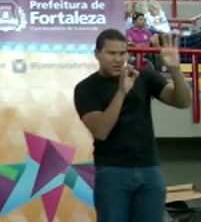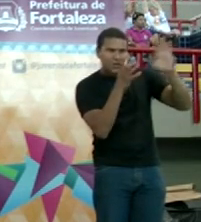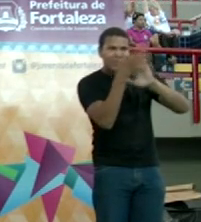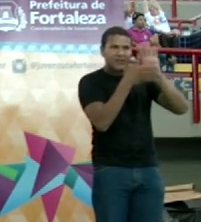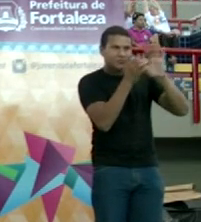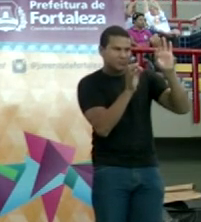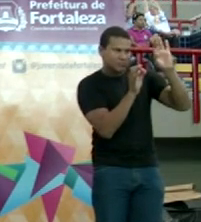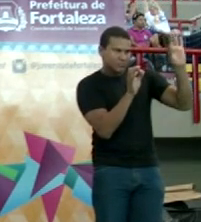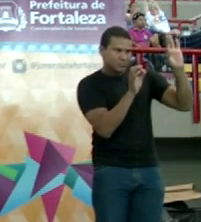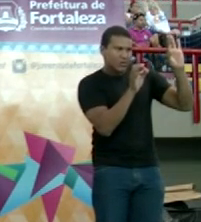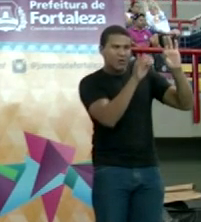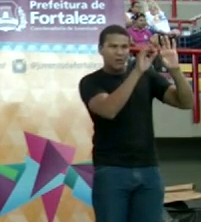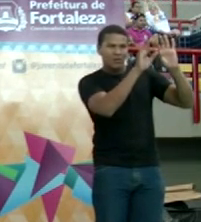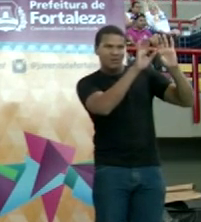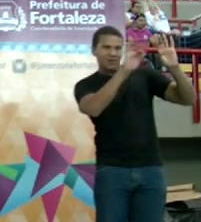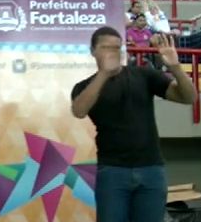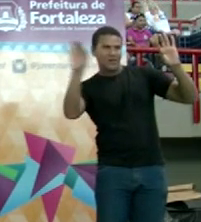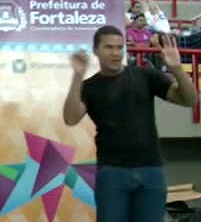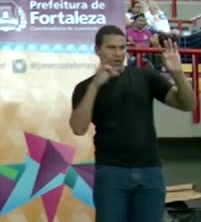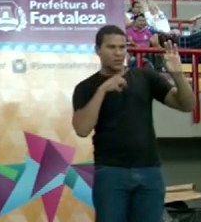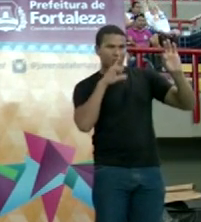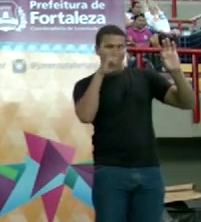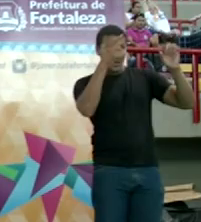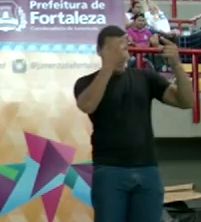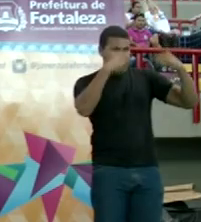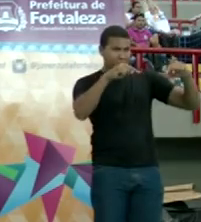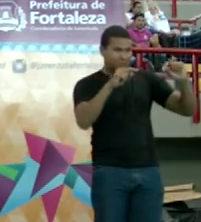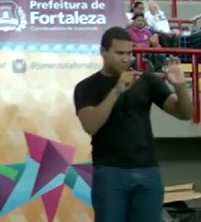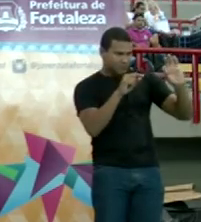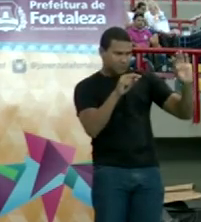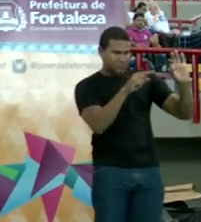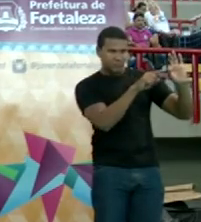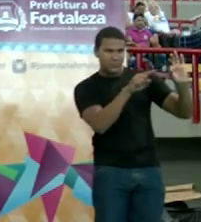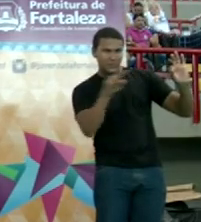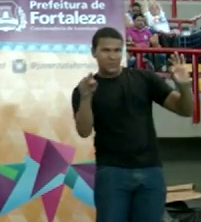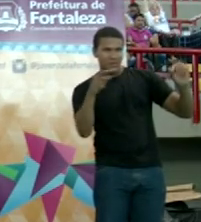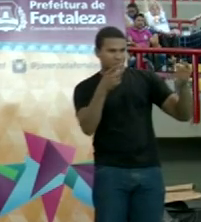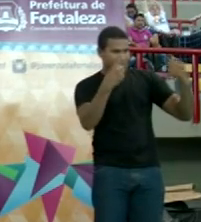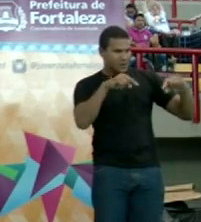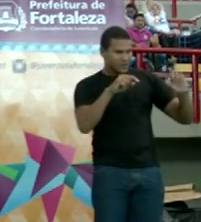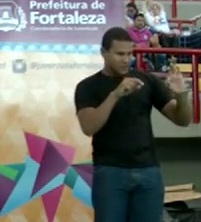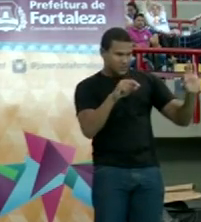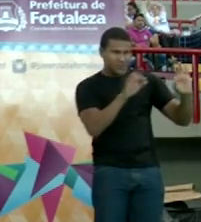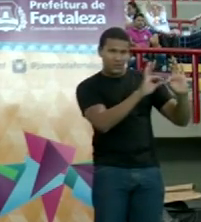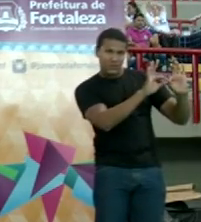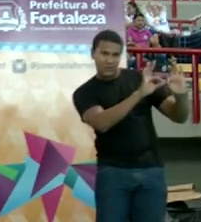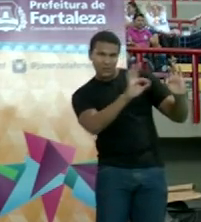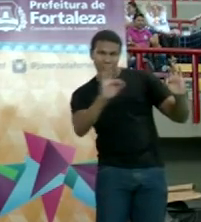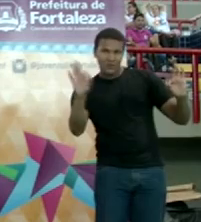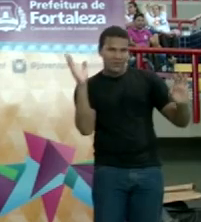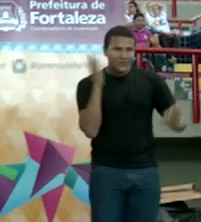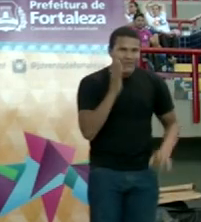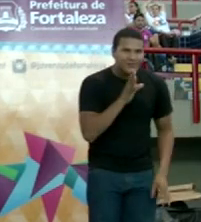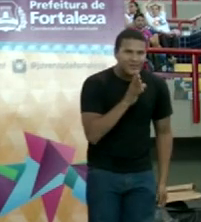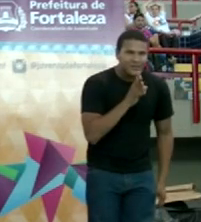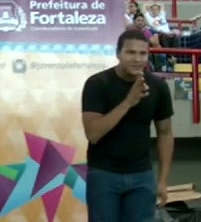falar diretamente para o leitor. Aí eu posso usar essa linguagem coloquial,